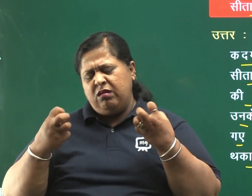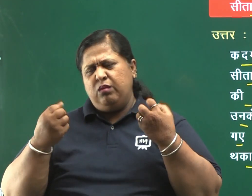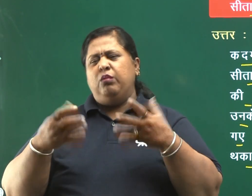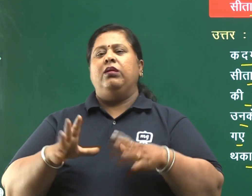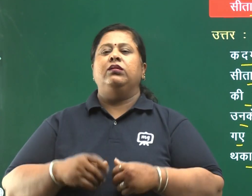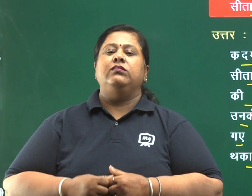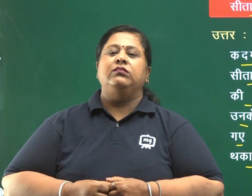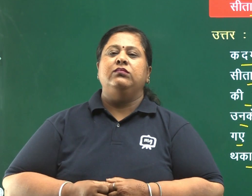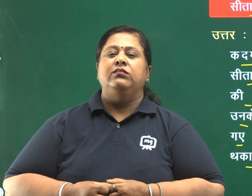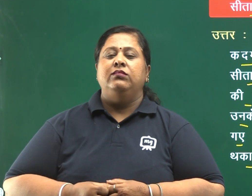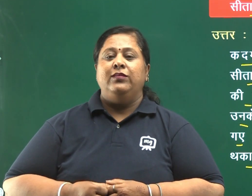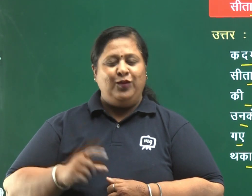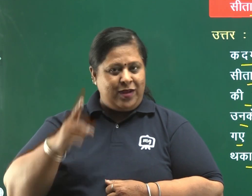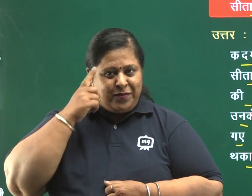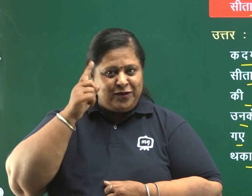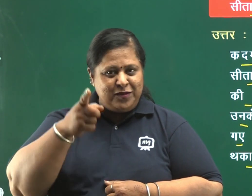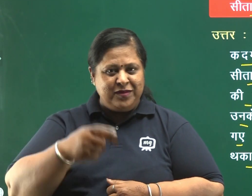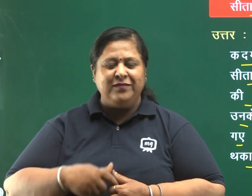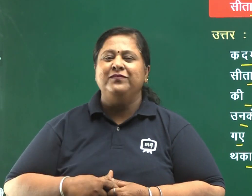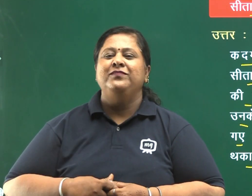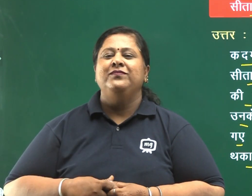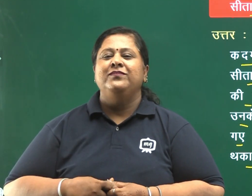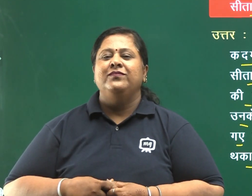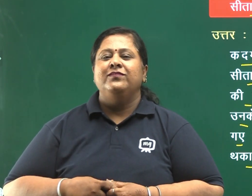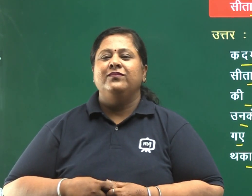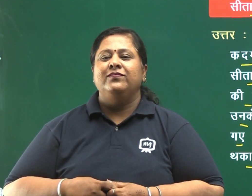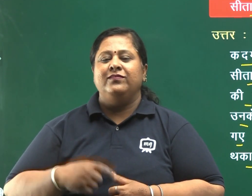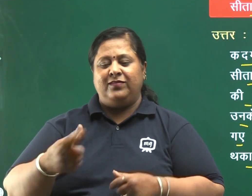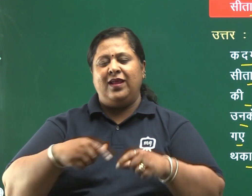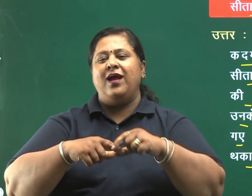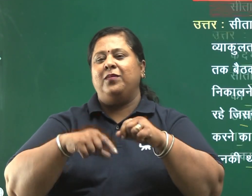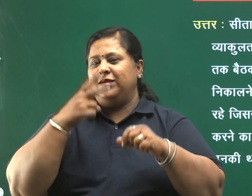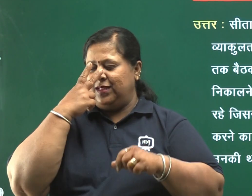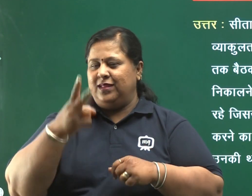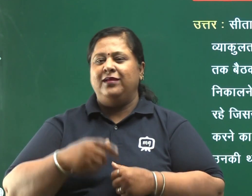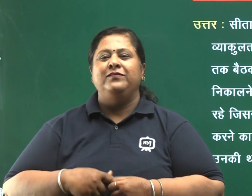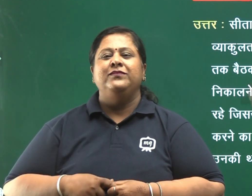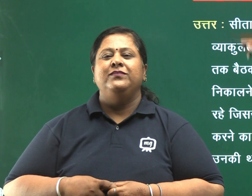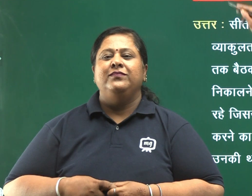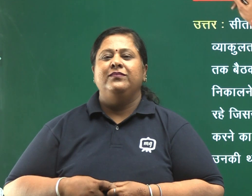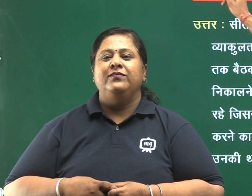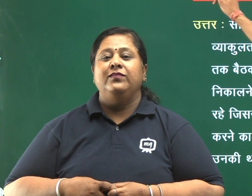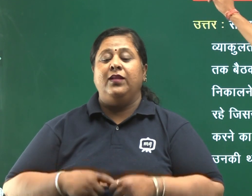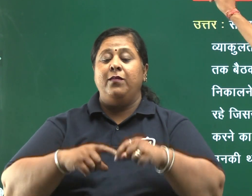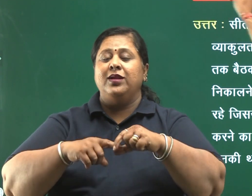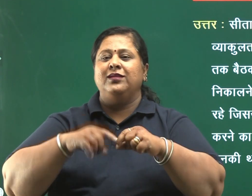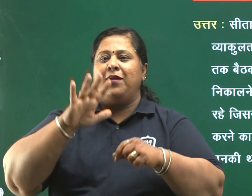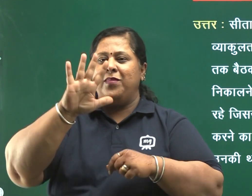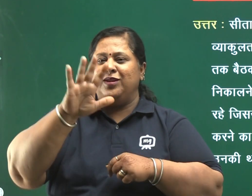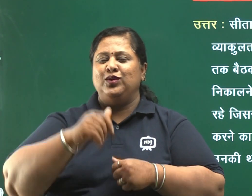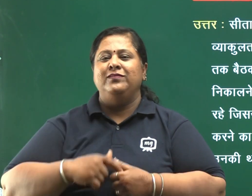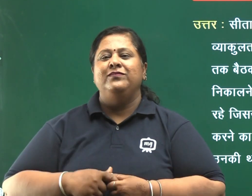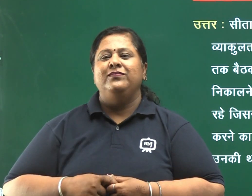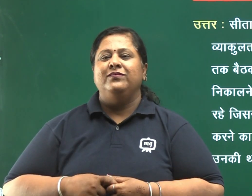गई। तो आया बच्चों समझ में? आगे के प्रश्न की तरफ बढ़ते हैं। प्रश्न संख्या